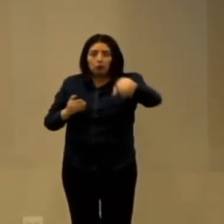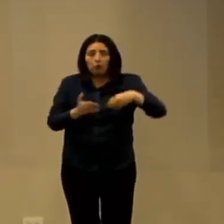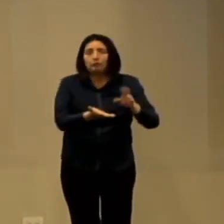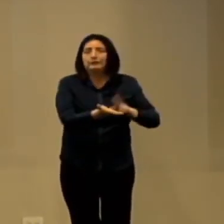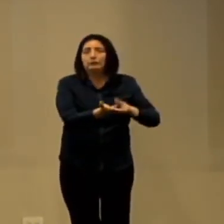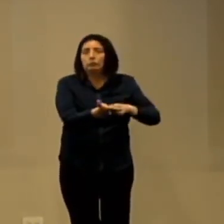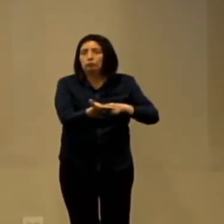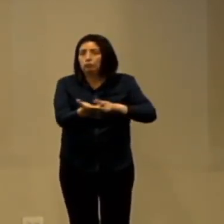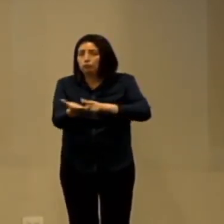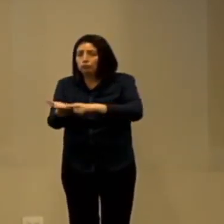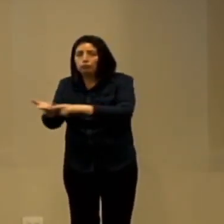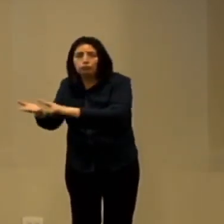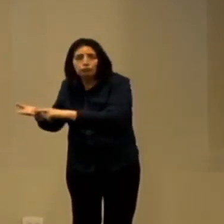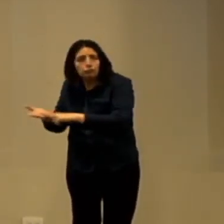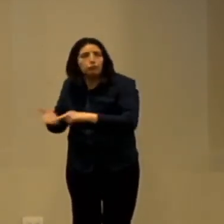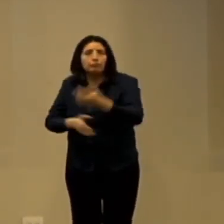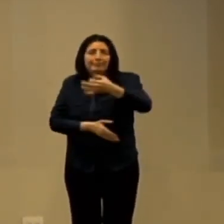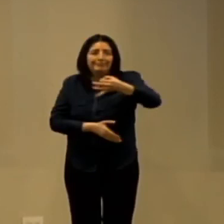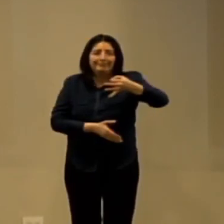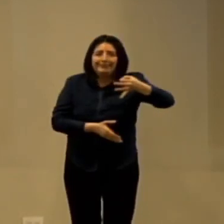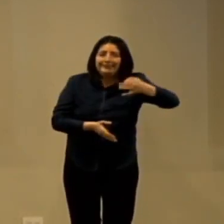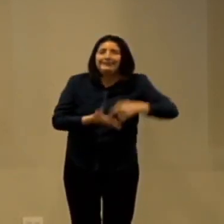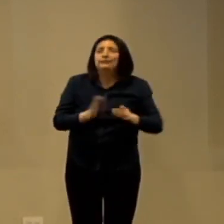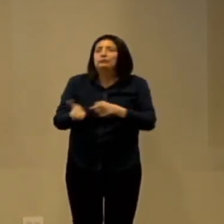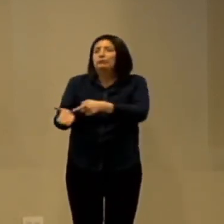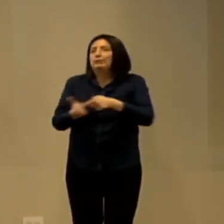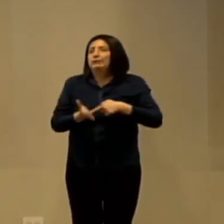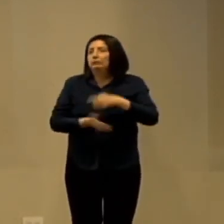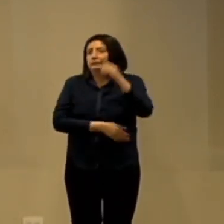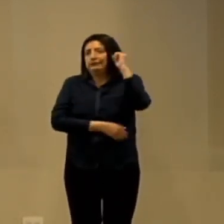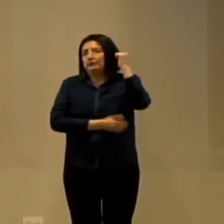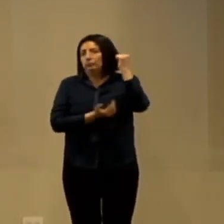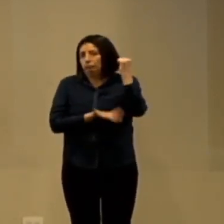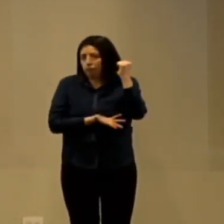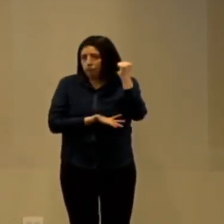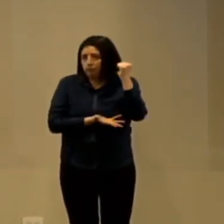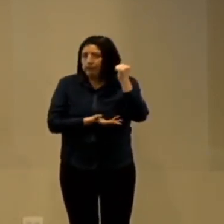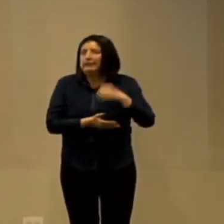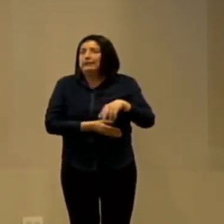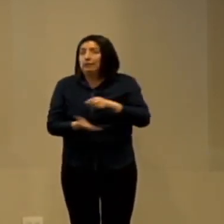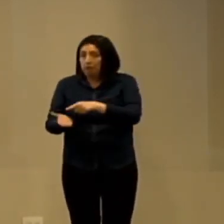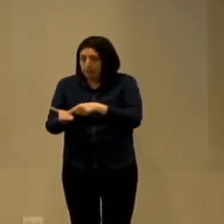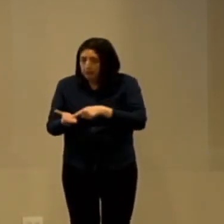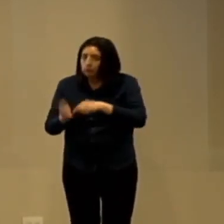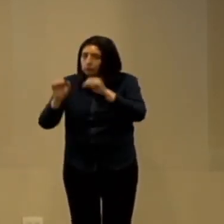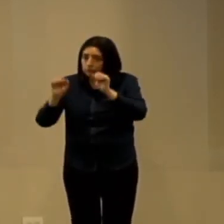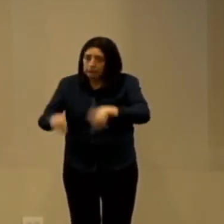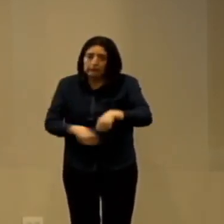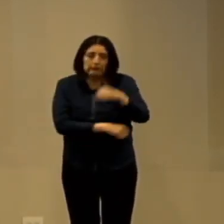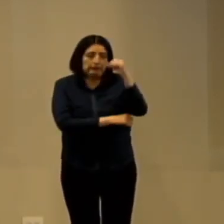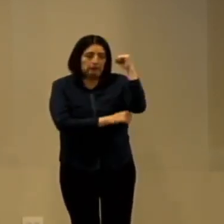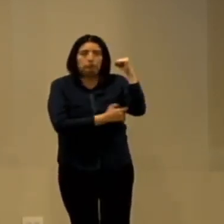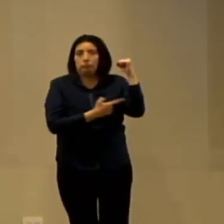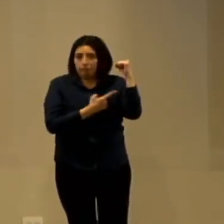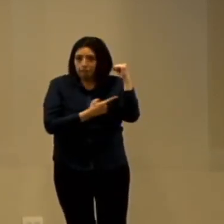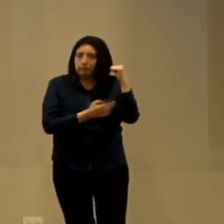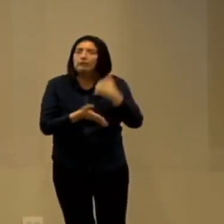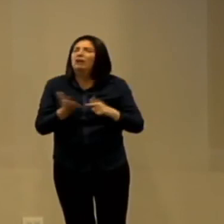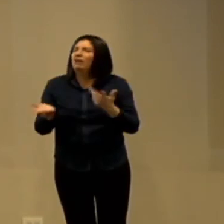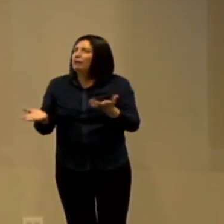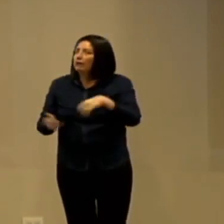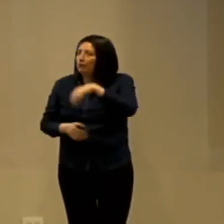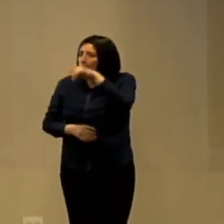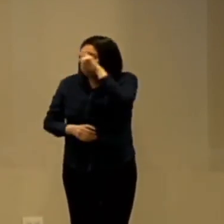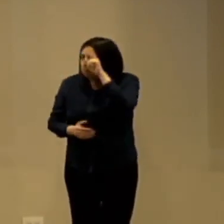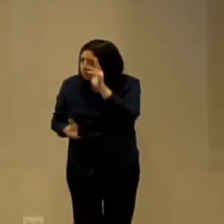asegurados, aseguramiento universal verdadero. Es obligación y derecho a la vez. Es obligación y derecho a la vez. Lo que pasa es que el